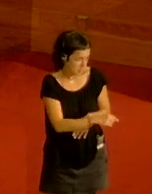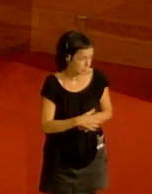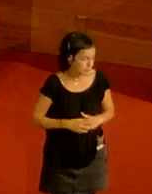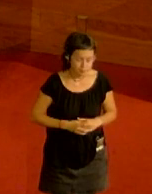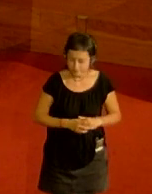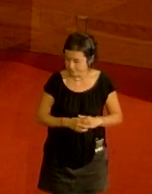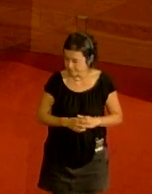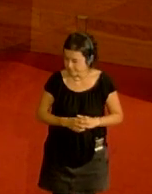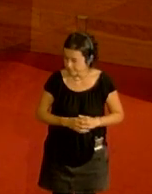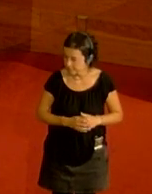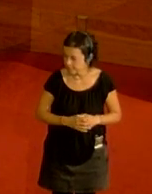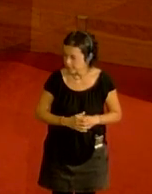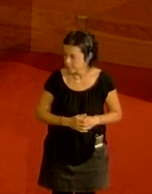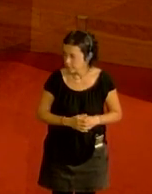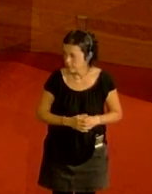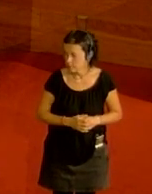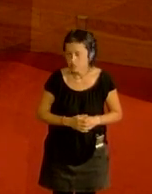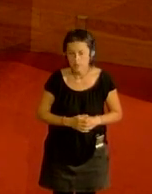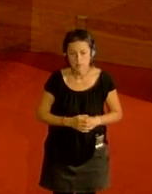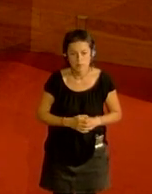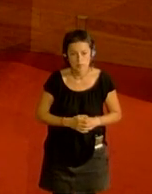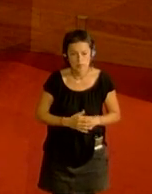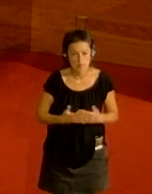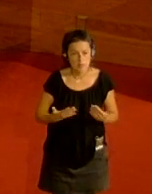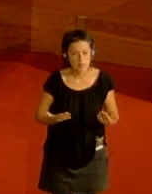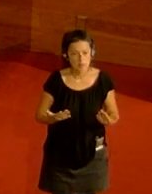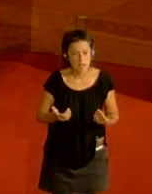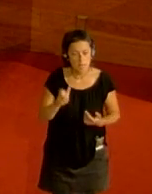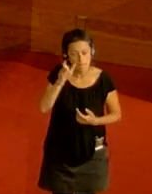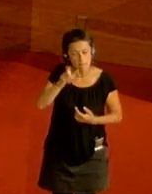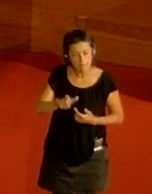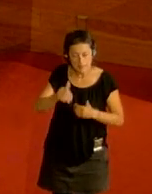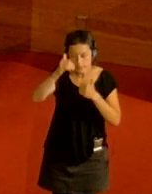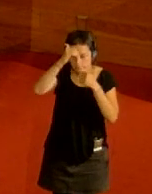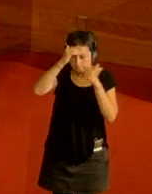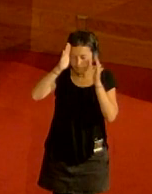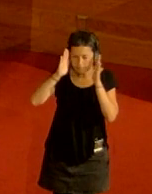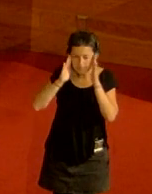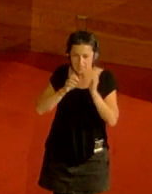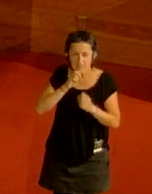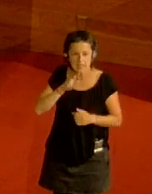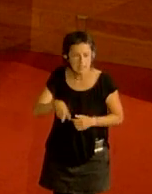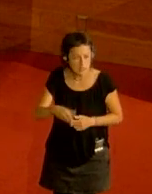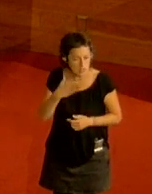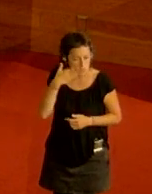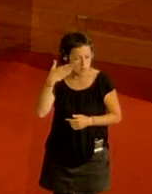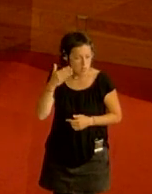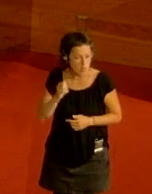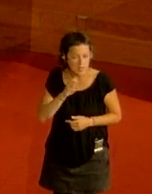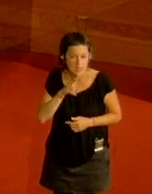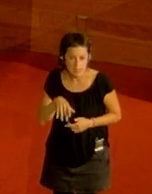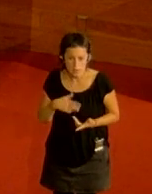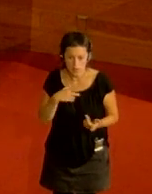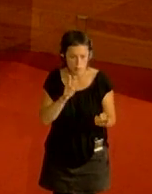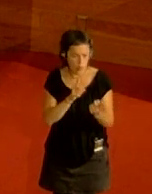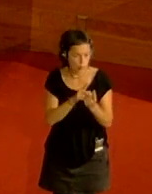eh Quiénes pueden ser atendidos por personas Quiénes tienen el privilegio de contar con un psicólogo con un